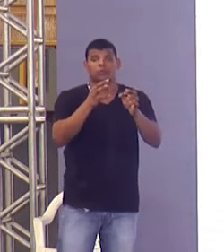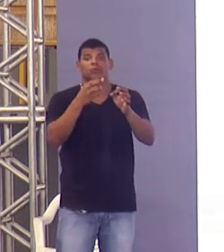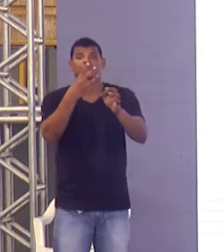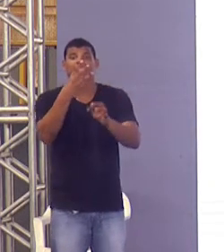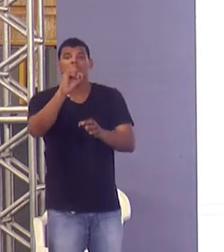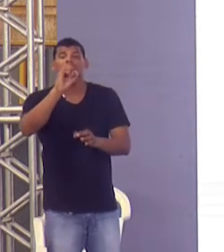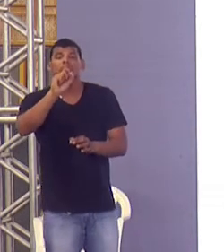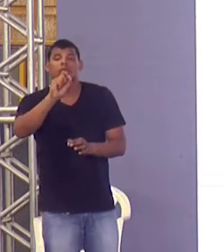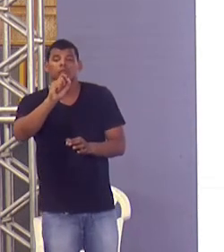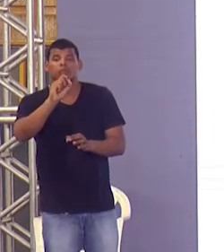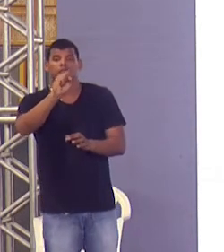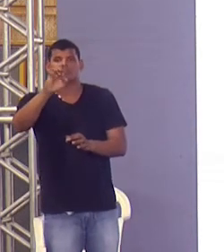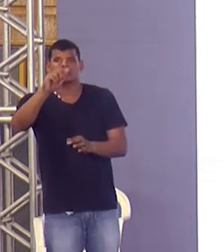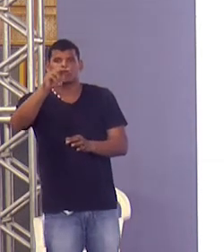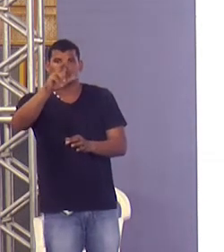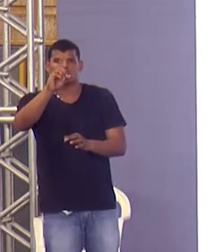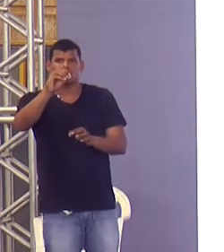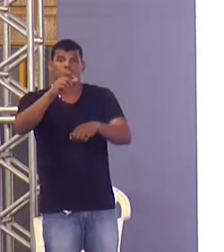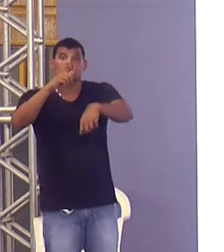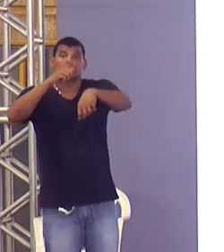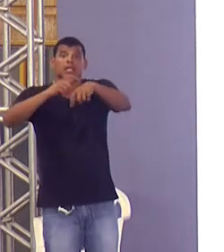dá o quê, pessoal?